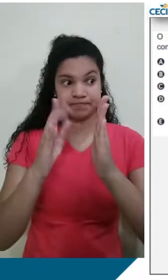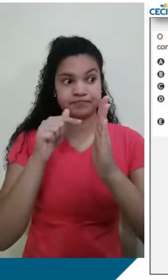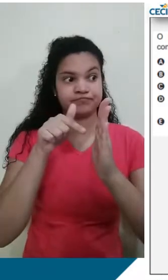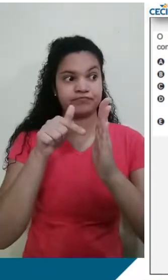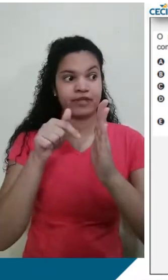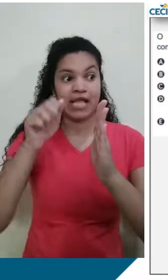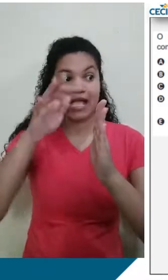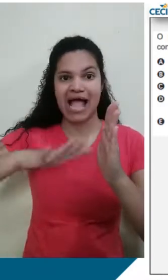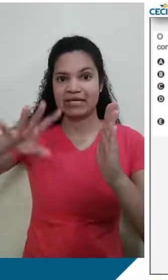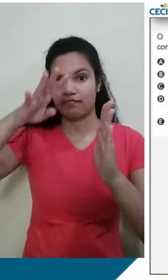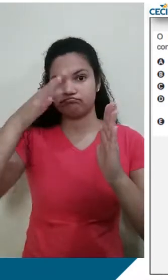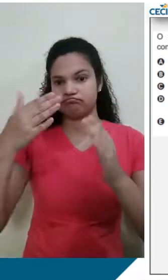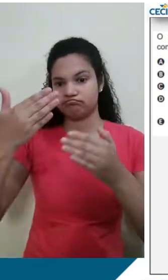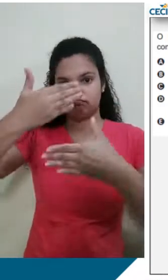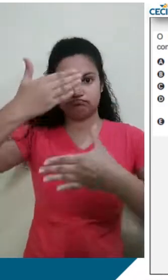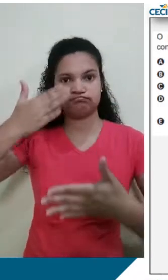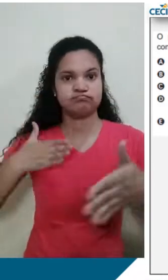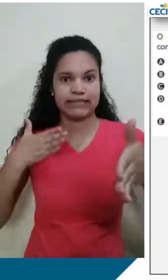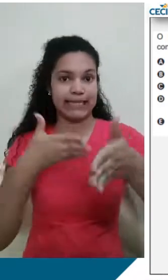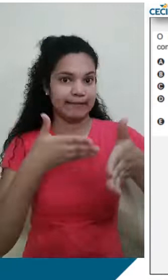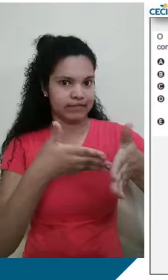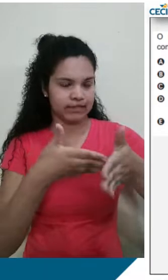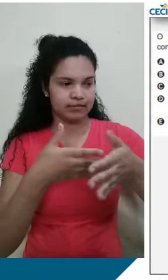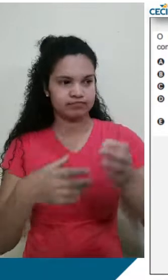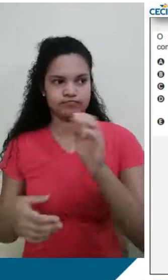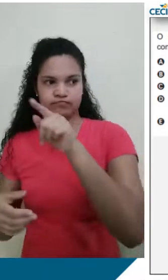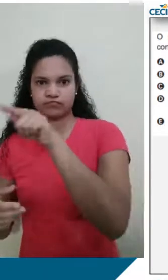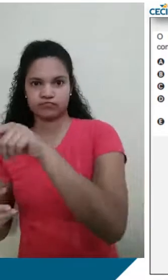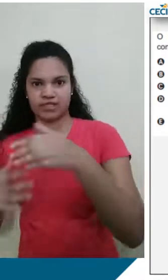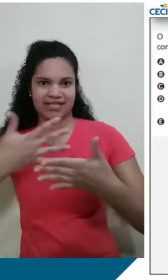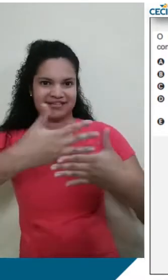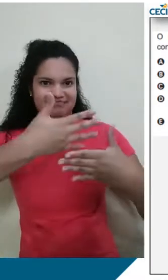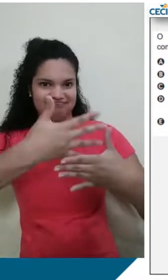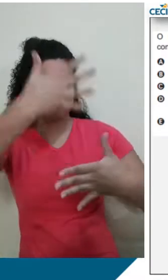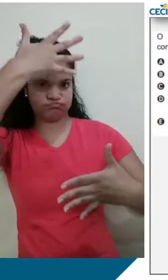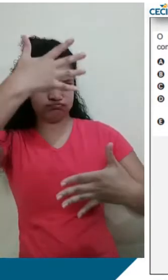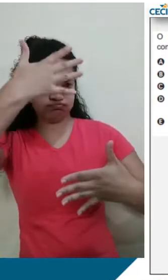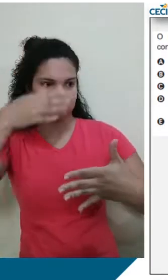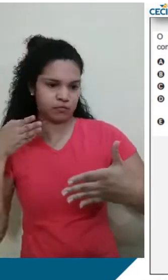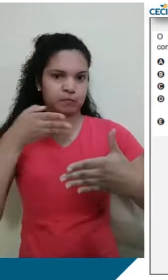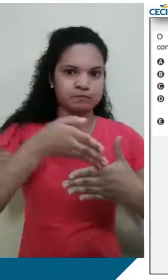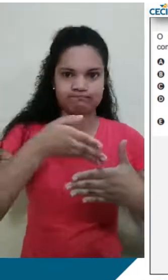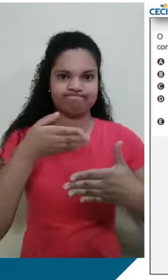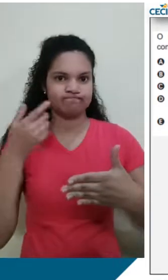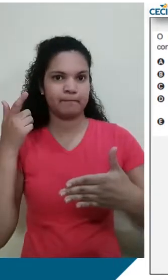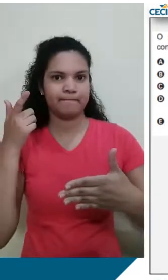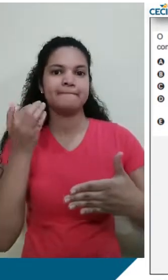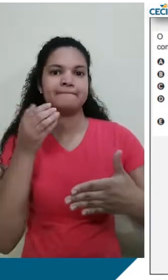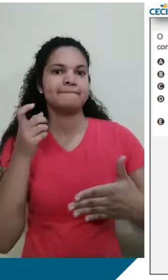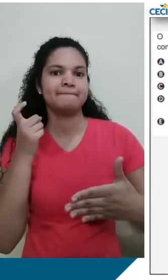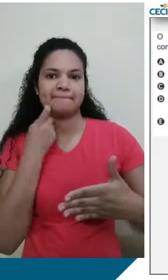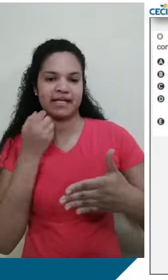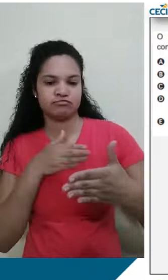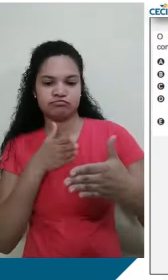predadores não tinham acesso, e a área sem tela, que os peixes predadores tinham total acesso. A